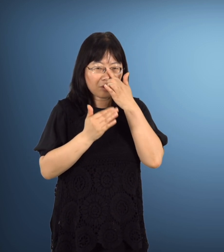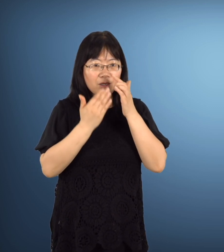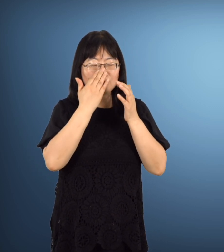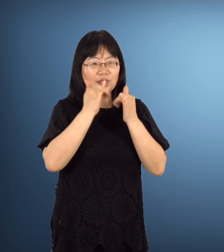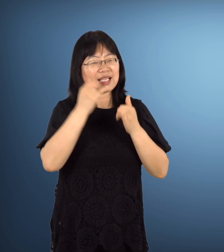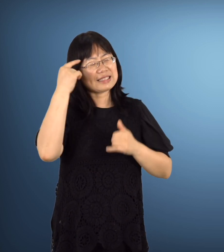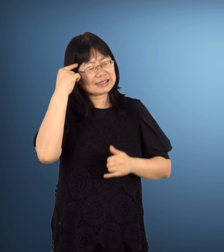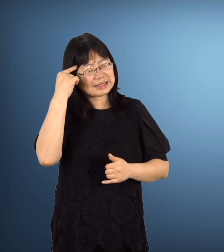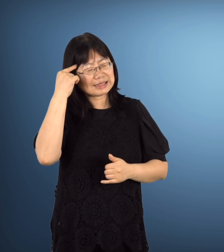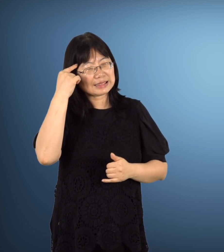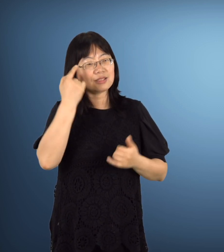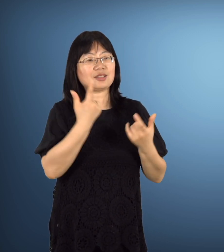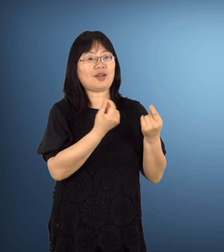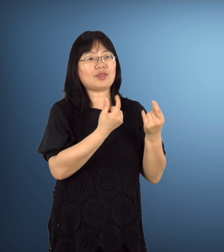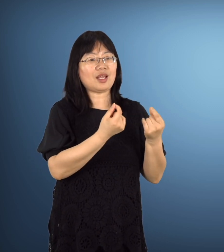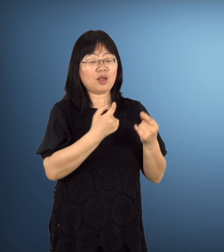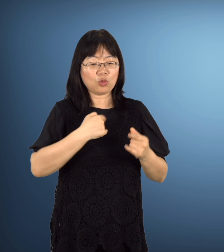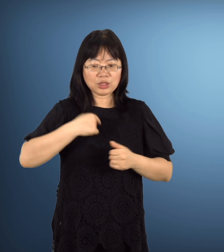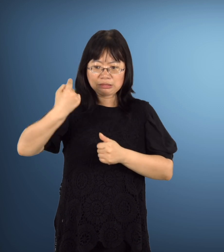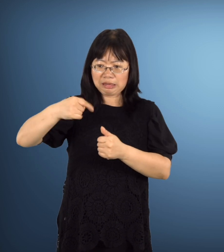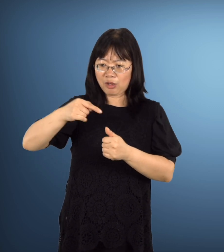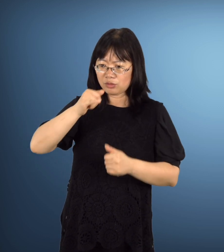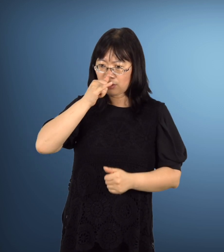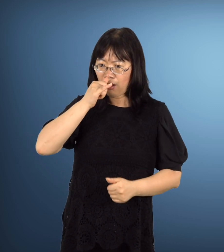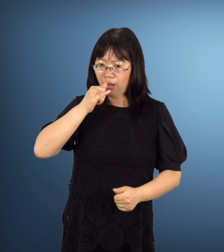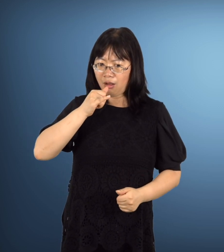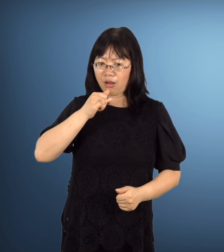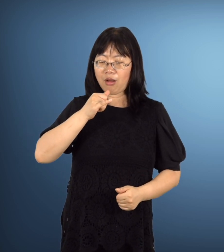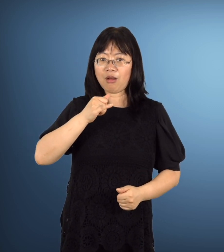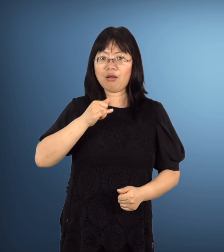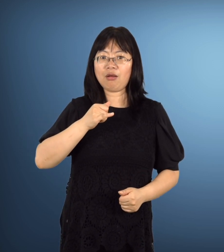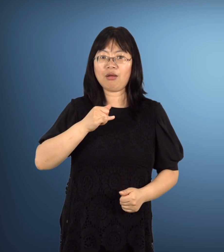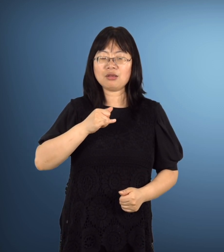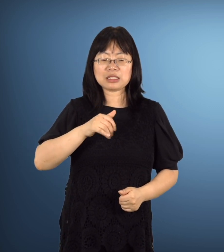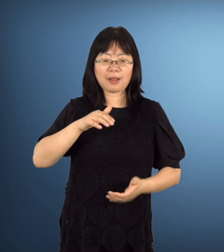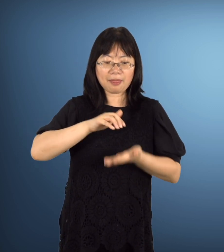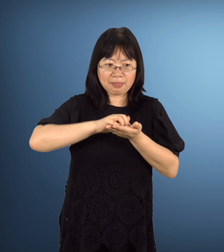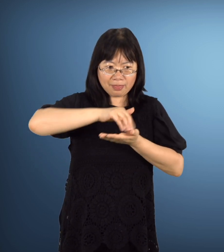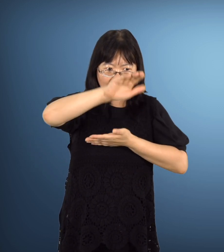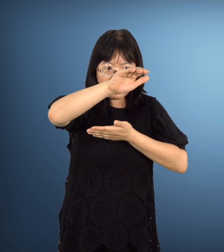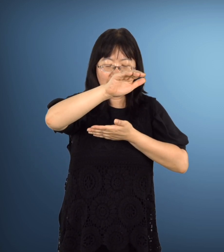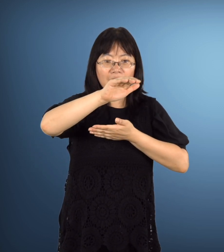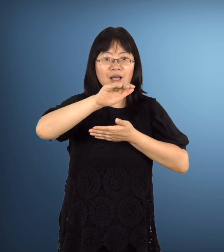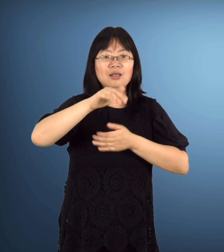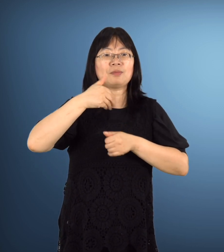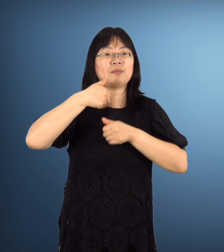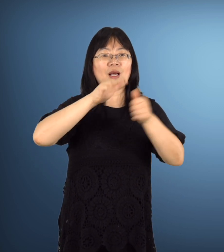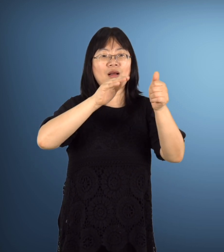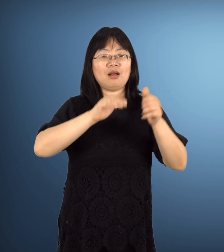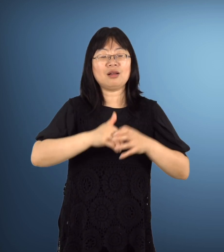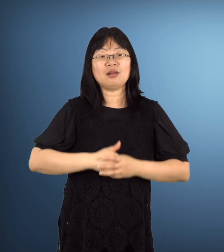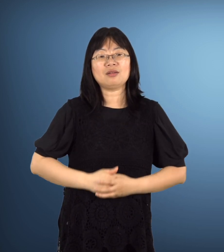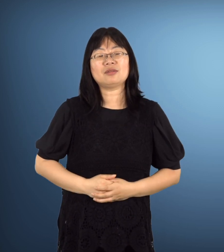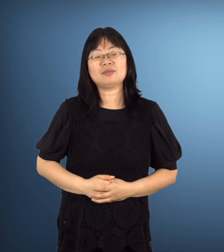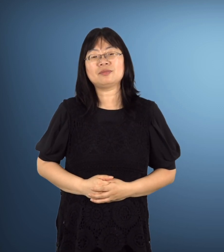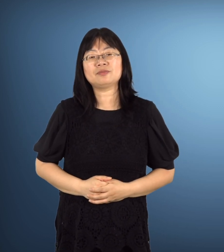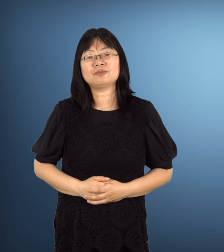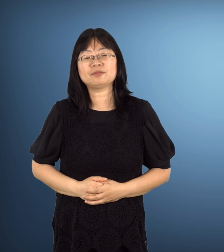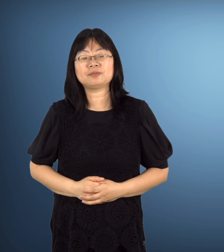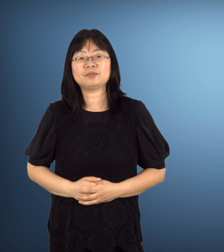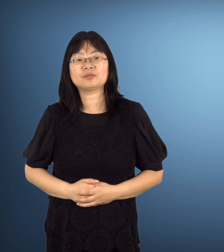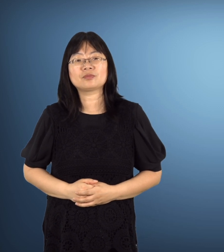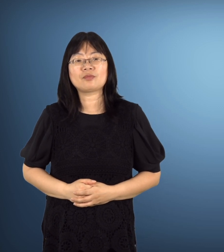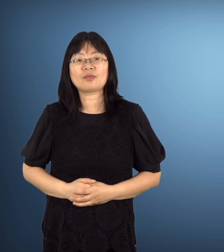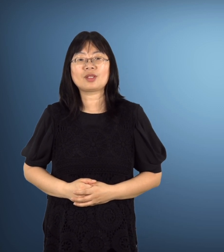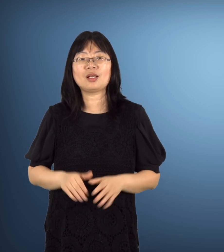유대인들의 인식이죠. 우리를 가르치느냐 하고 이에 쫓아내어 보내니라. 자, 여러분 앞을